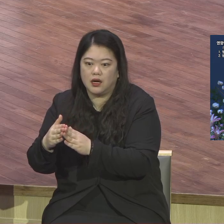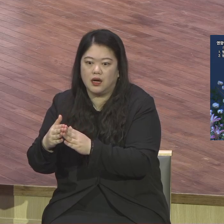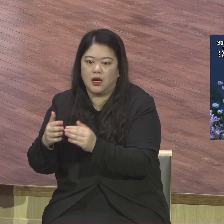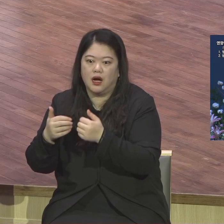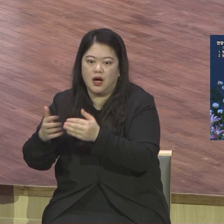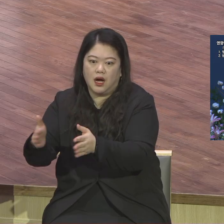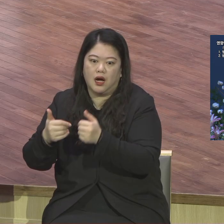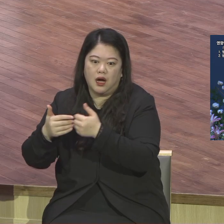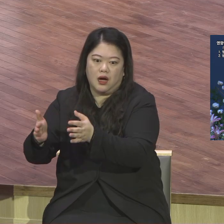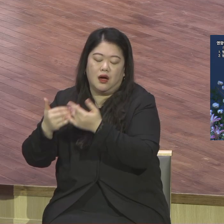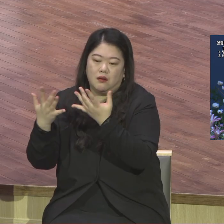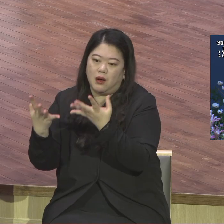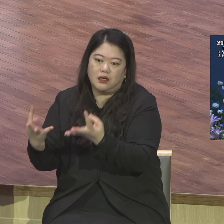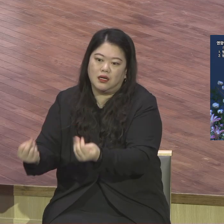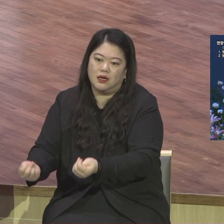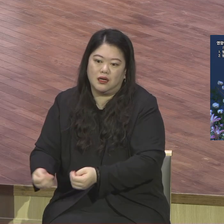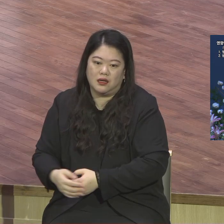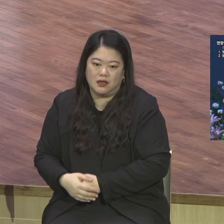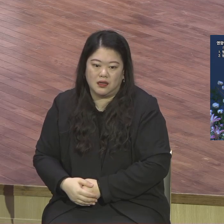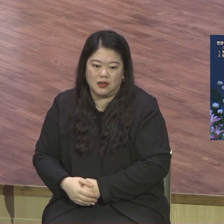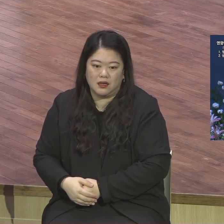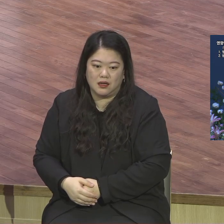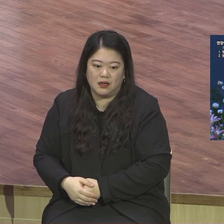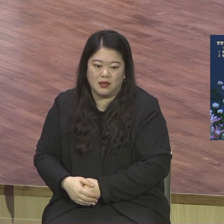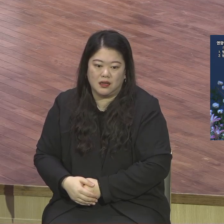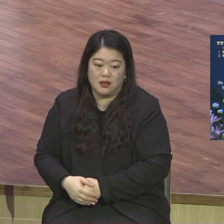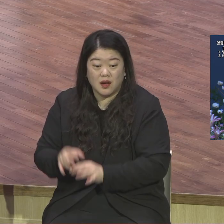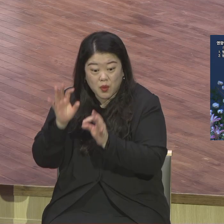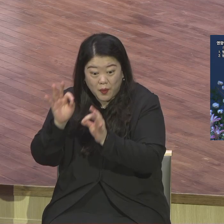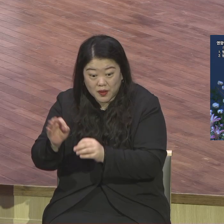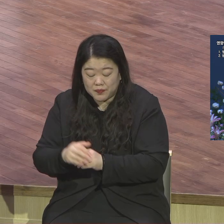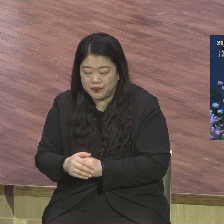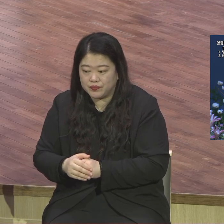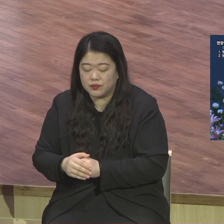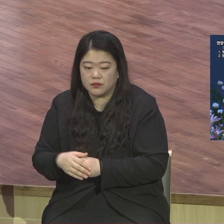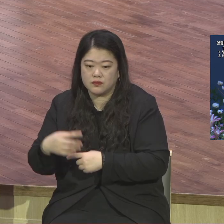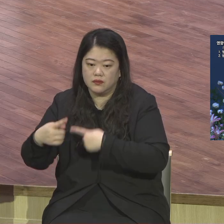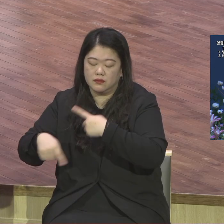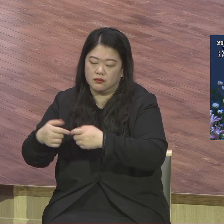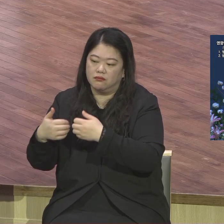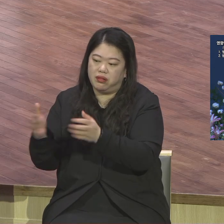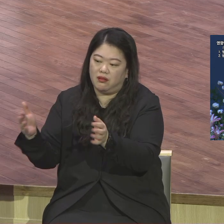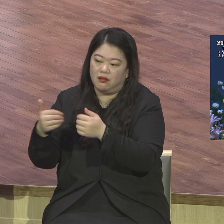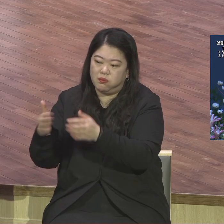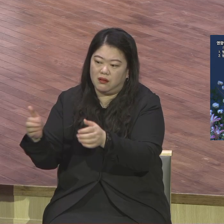원인이 뭐냐? 말을 함부로 해, 말을. 말을 함부로 해.